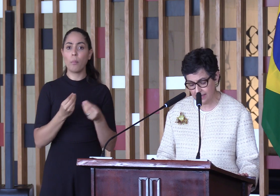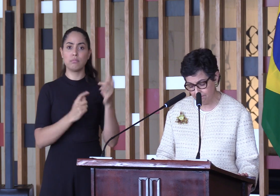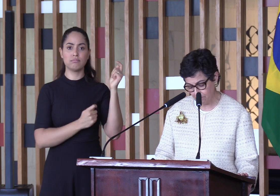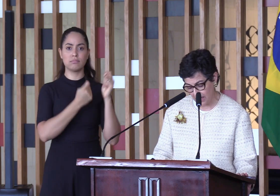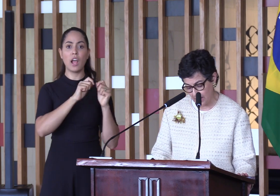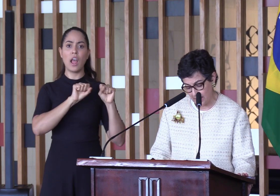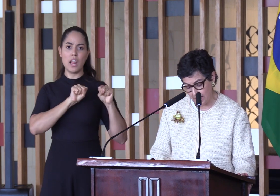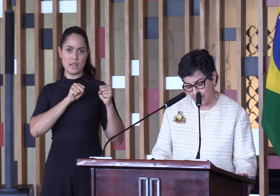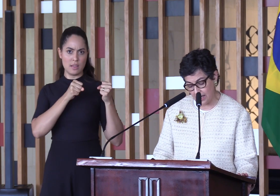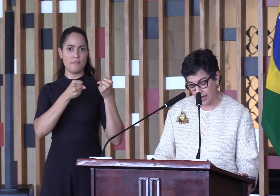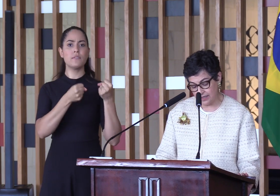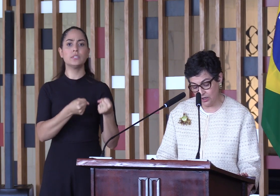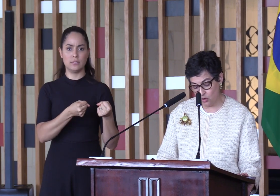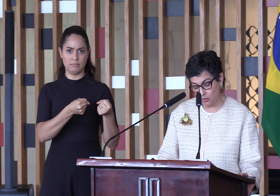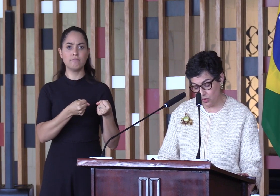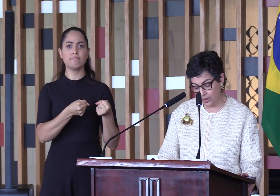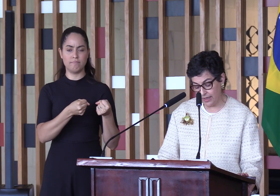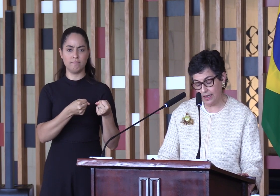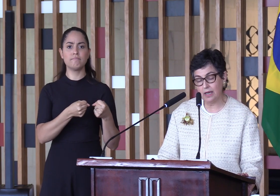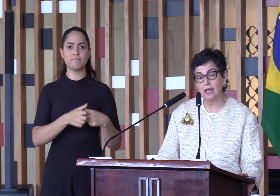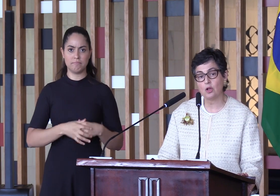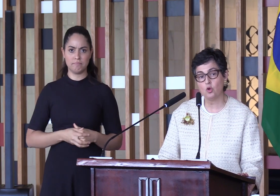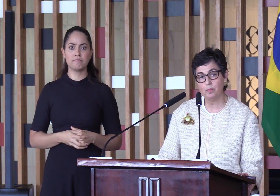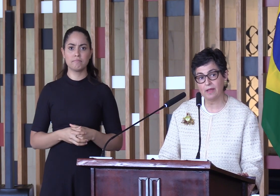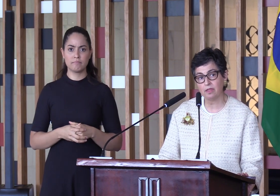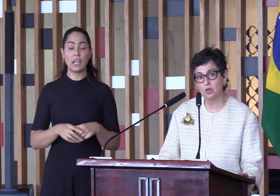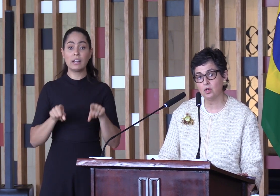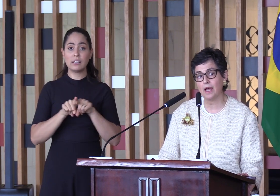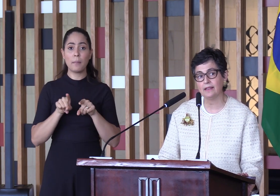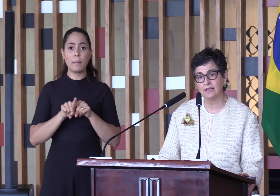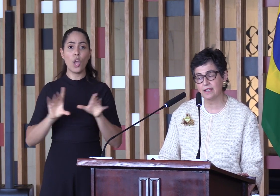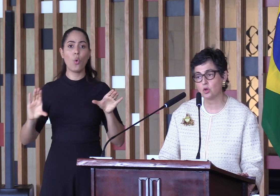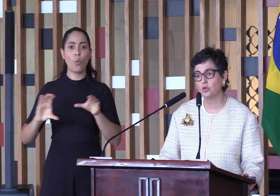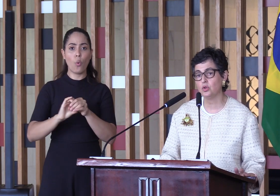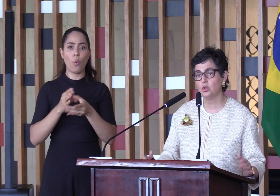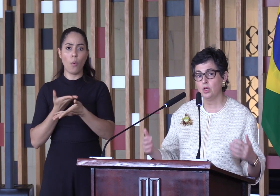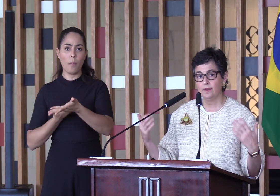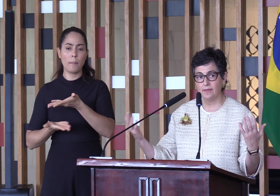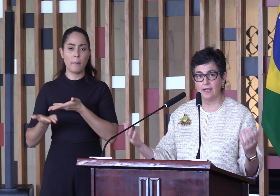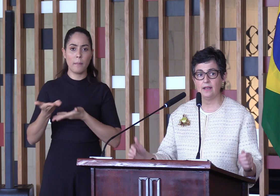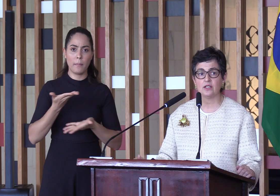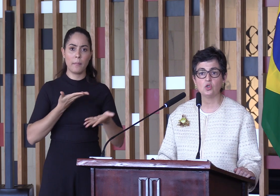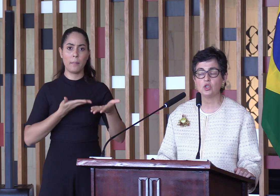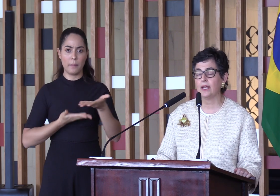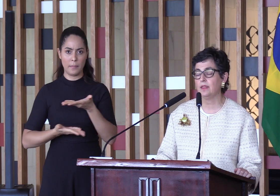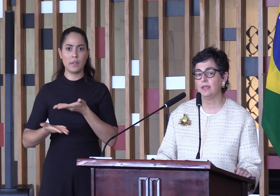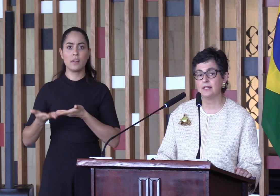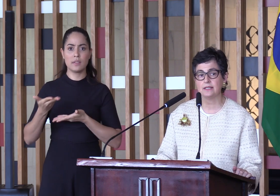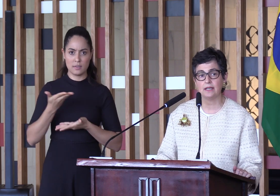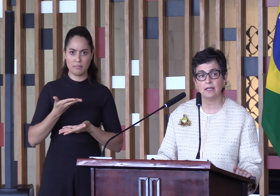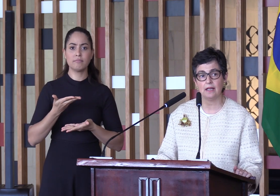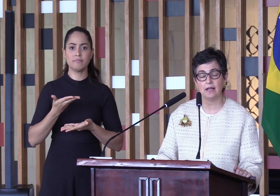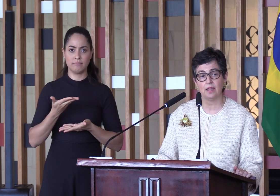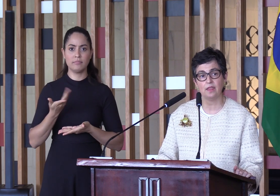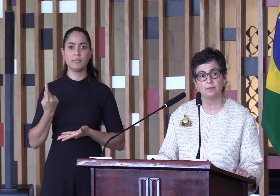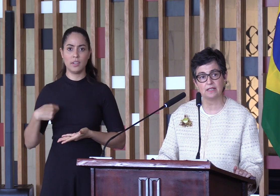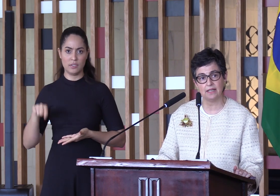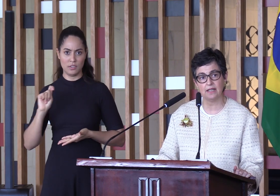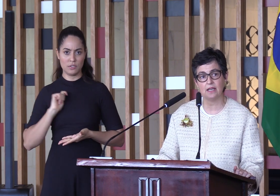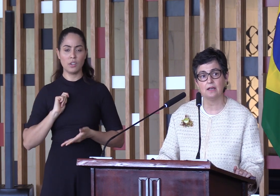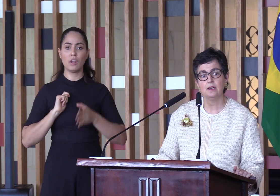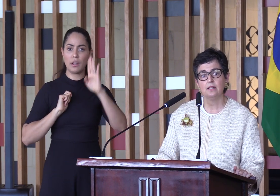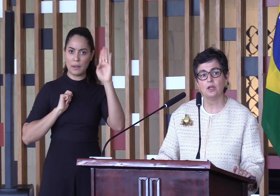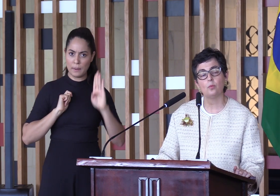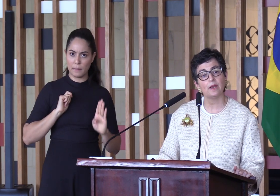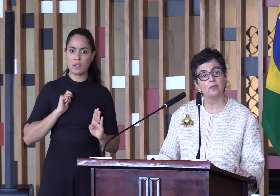defesa, assim como a cooperação ao desenvolvimento das duas agências, a Agencia